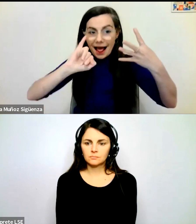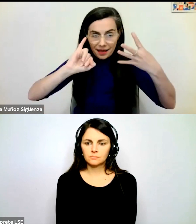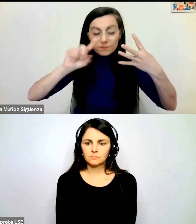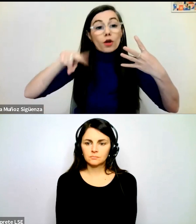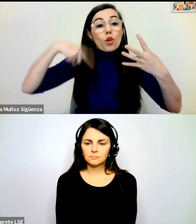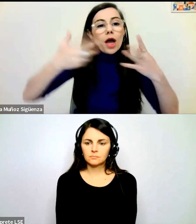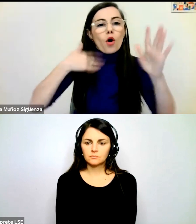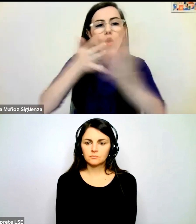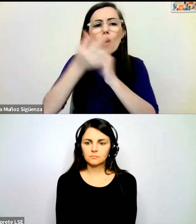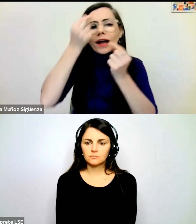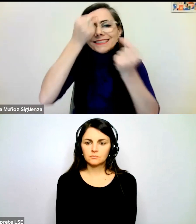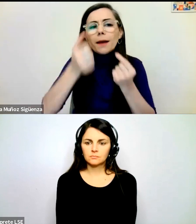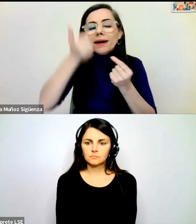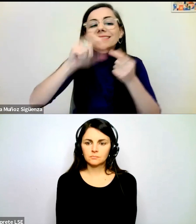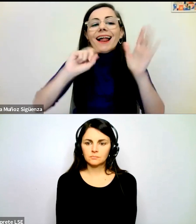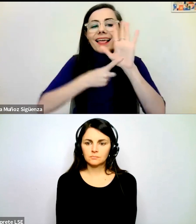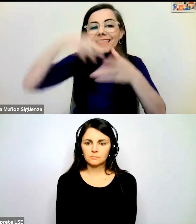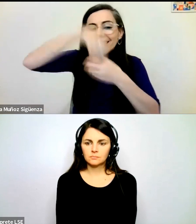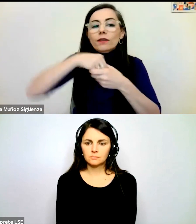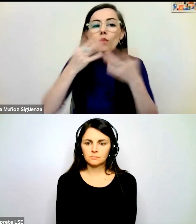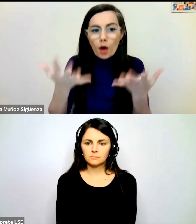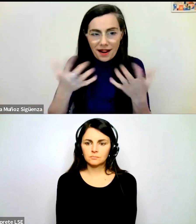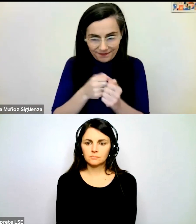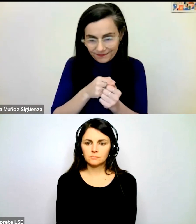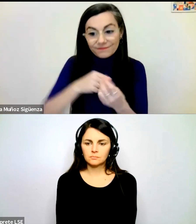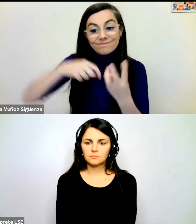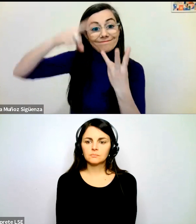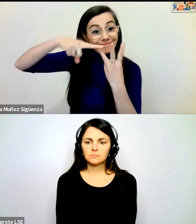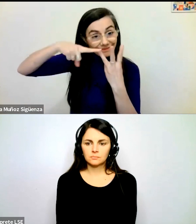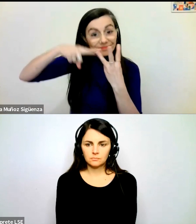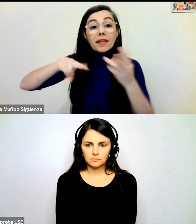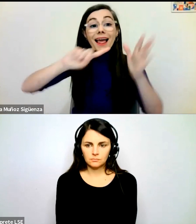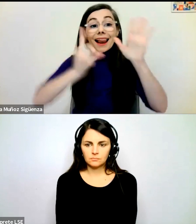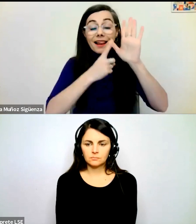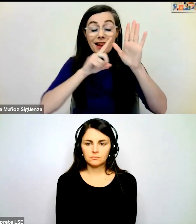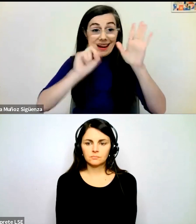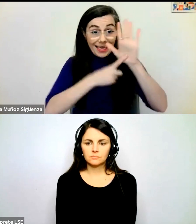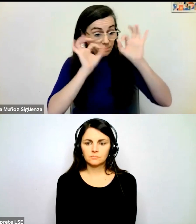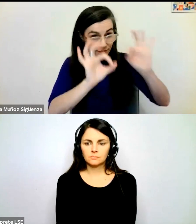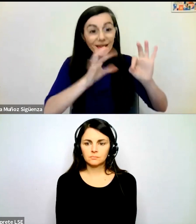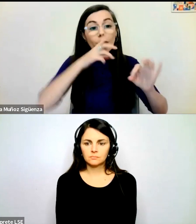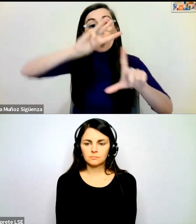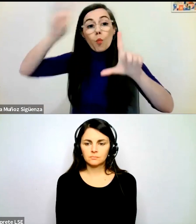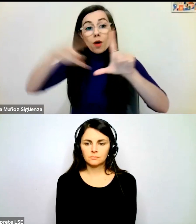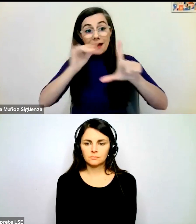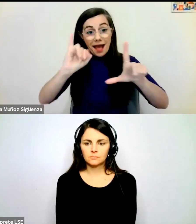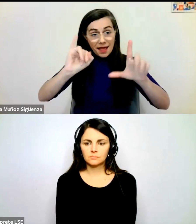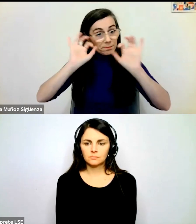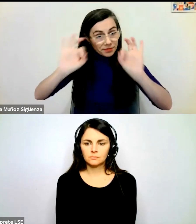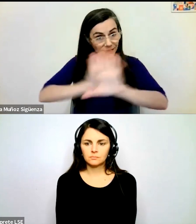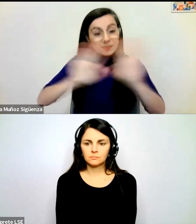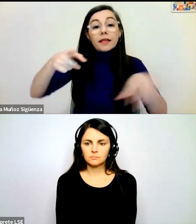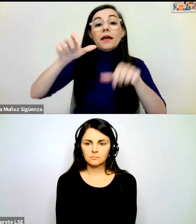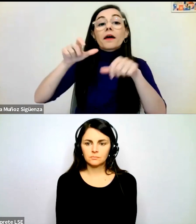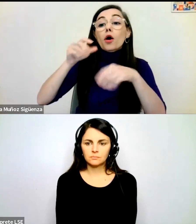también empoderarnos. En tercer lugar, Patricia os hablaba acerca de que hay una serie